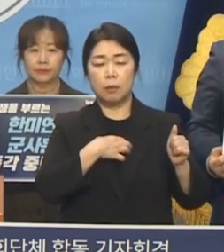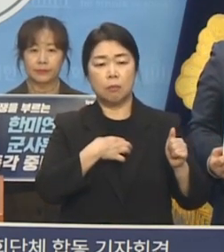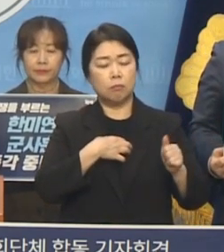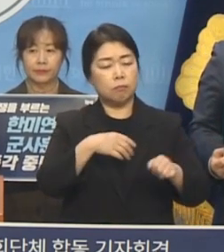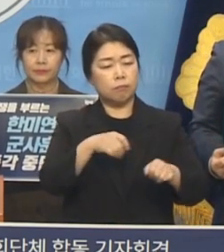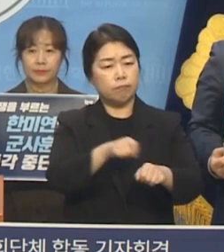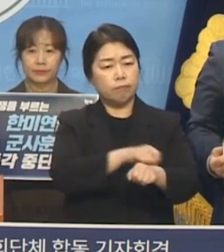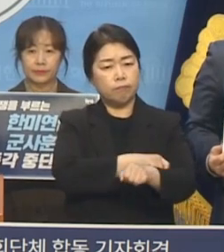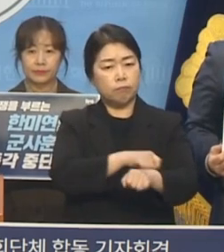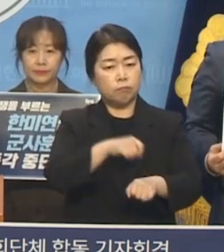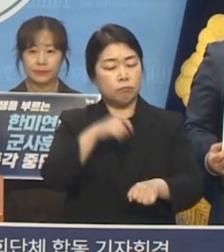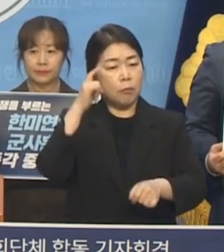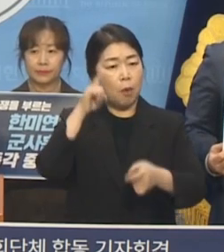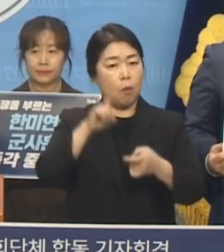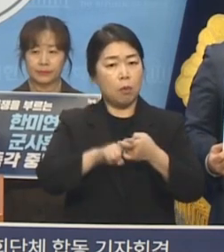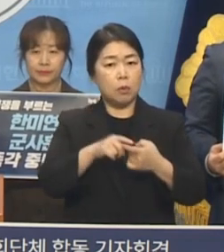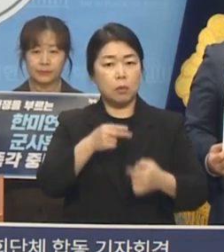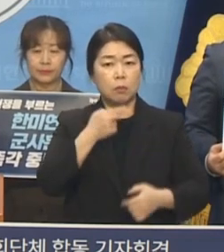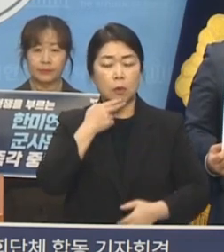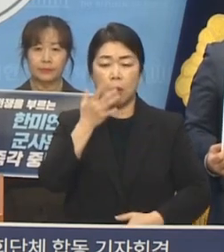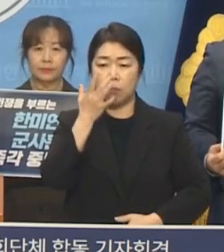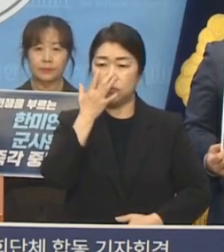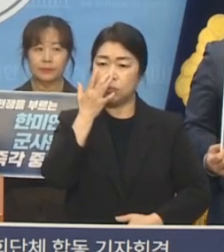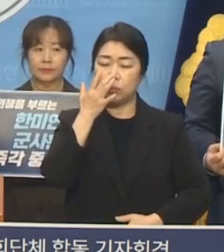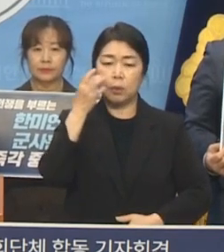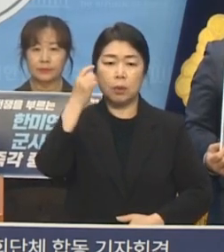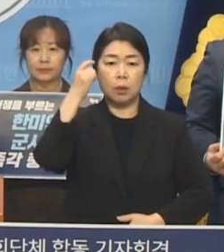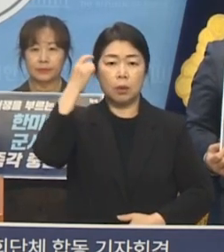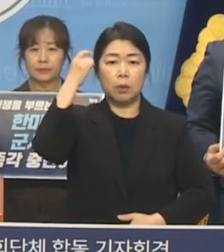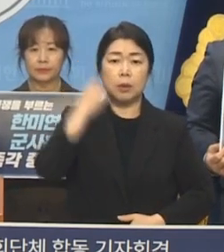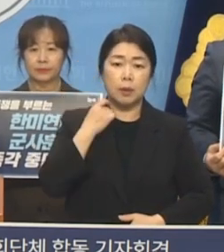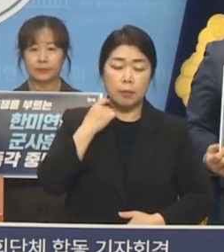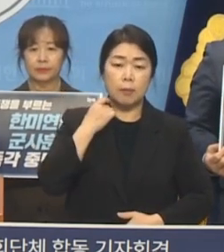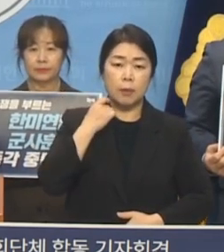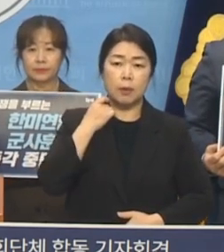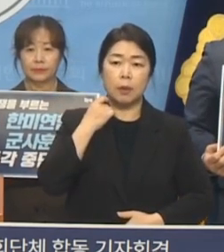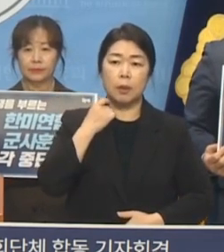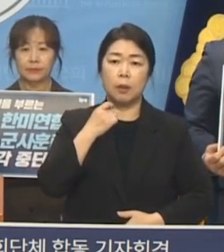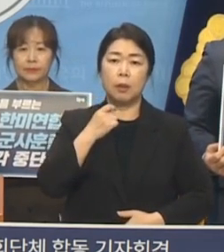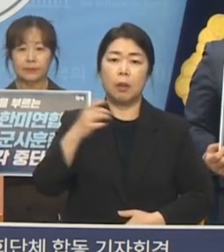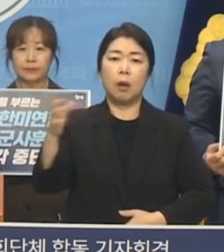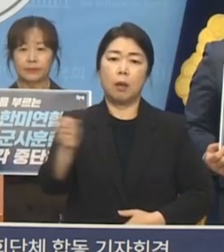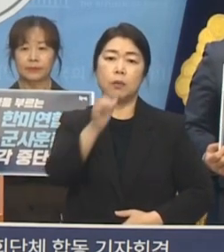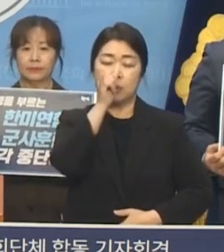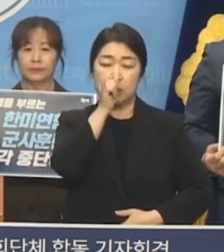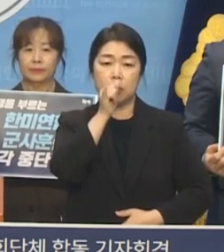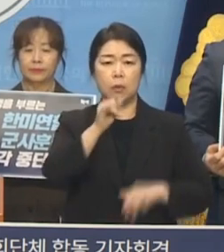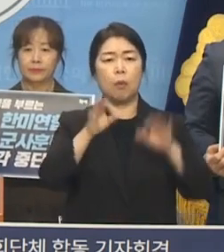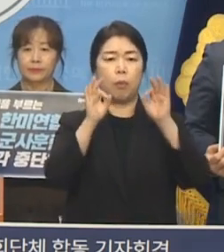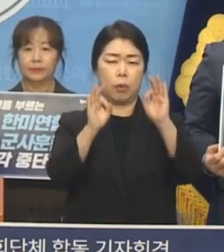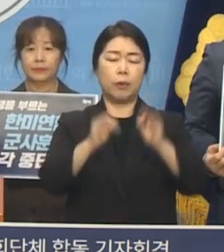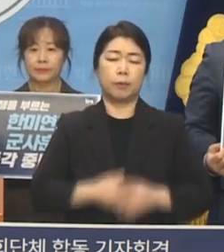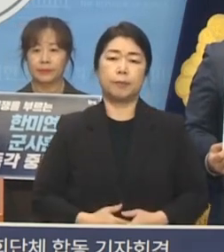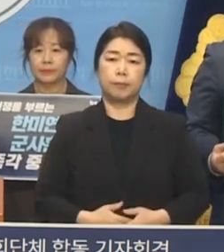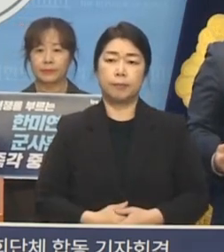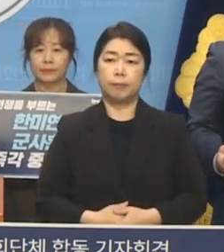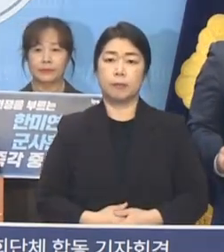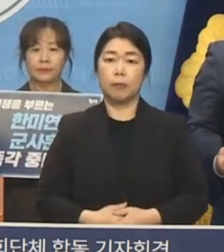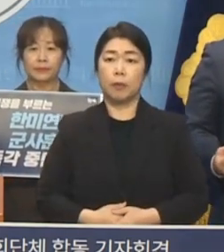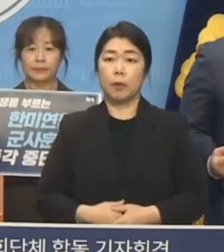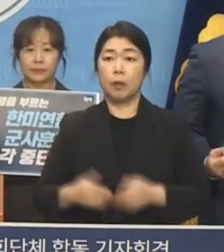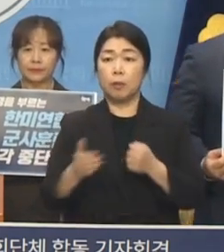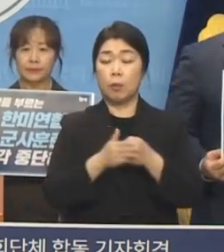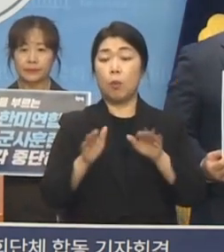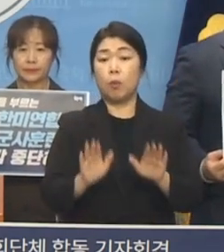관심이 없고 또 너무나 안일한 그런 인식과 태도로 일관하고 있는 게 아닌가 하는 그런 생각이 들어서